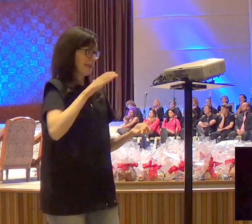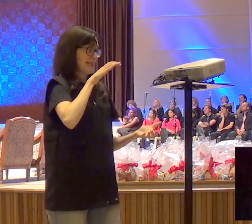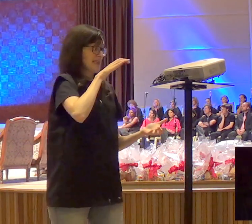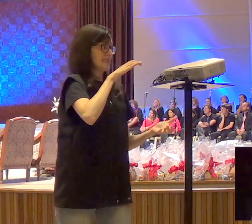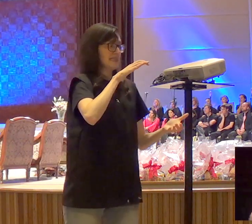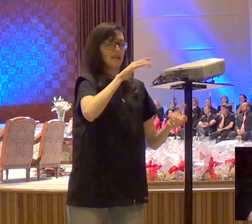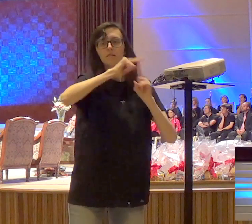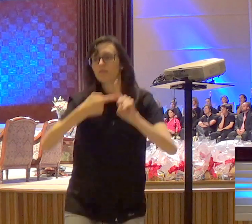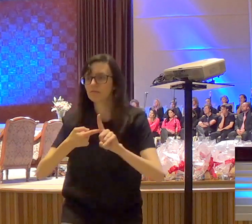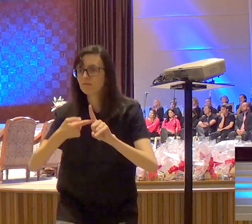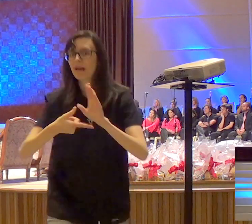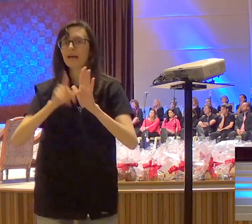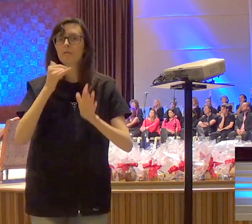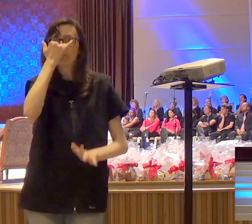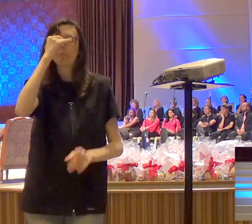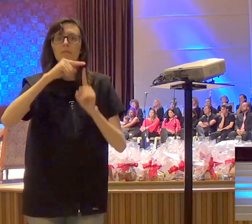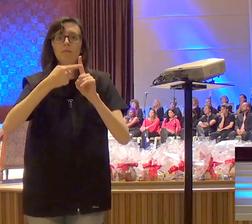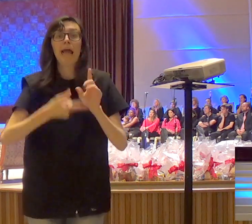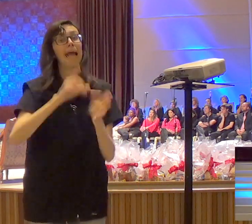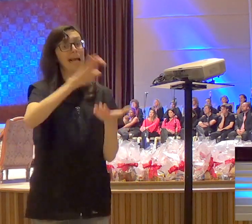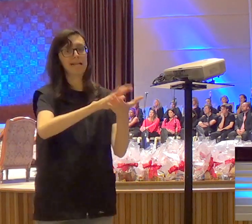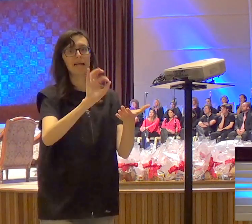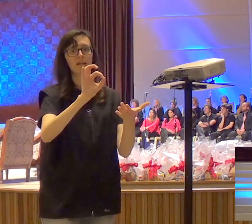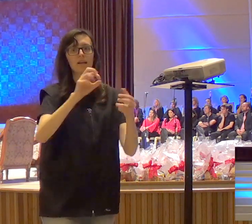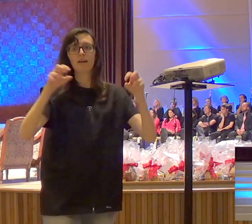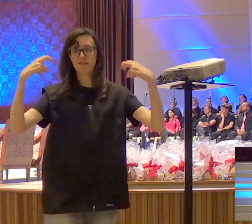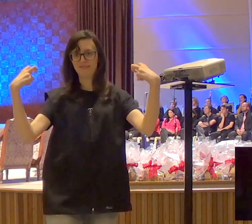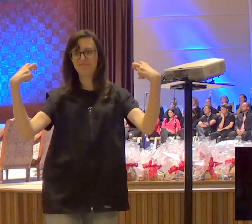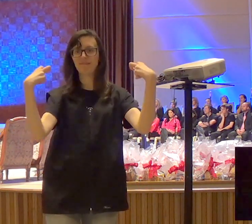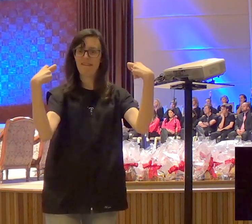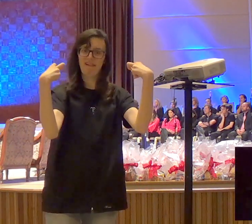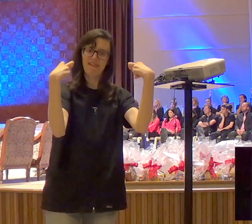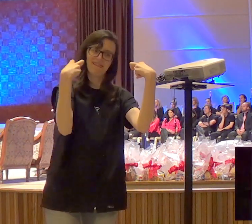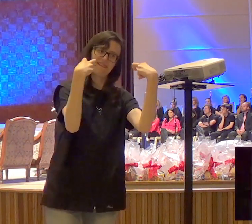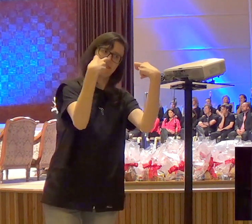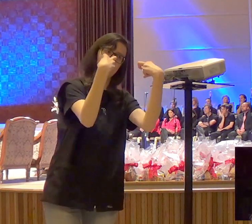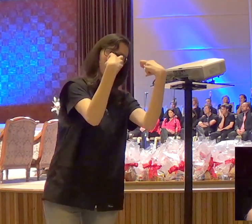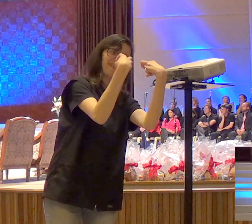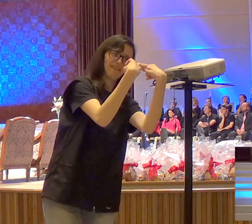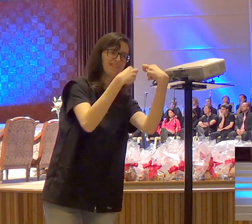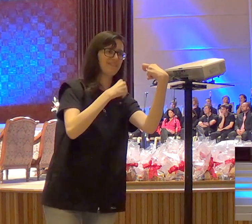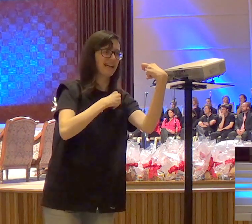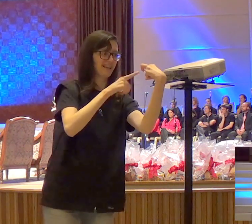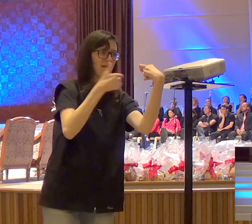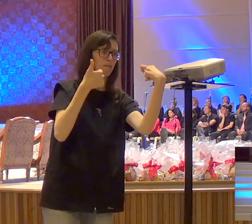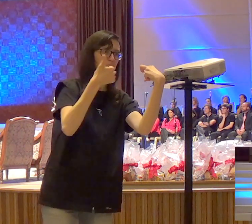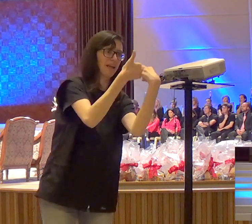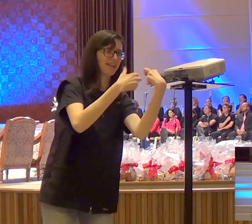mais pouquinho para lá? Okay, maybe, but murderers are still down there. Mas os assassinos lá, bem longe. Something like